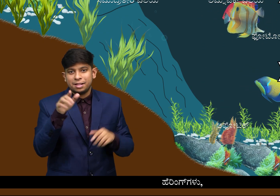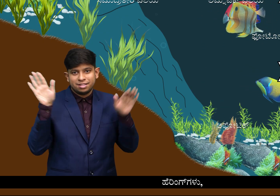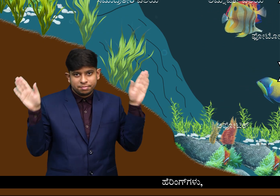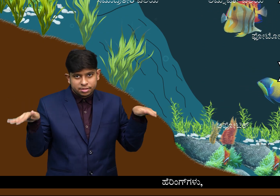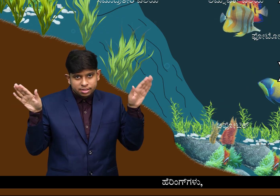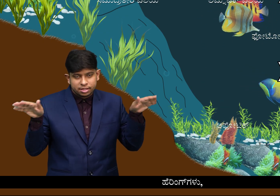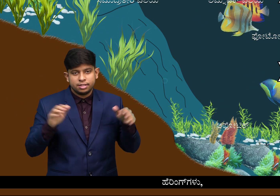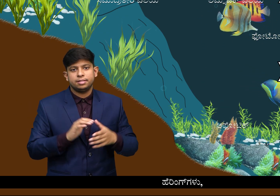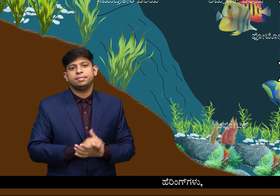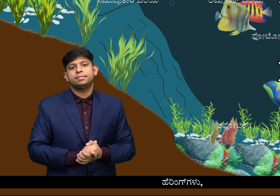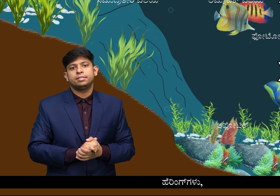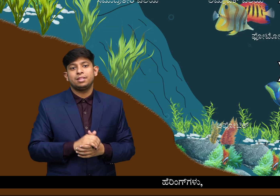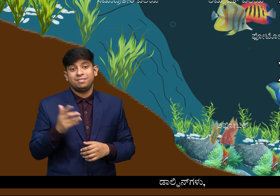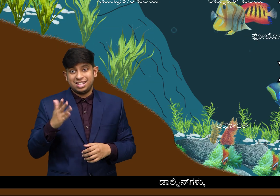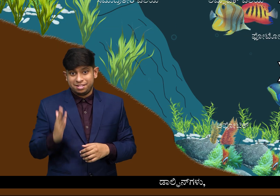ಹರಿಂಗಳು,